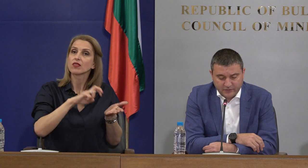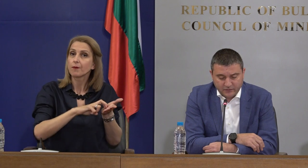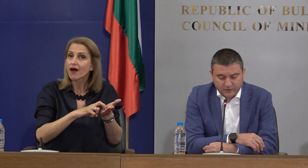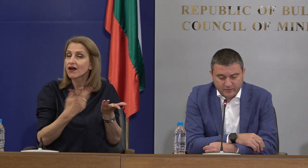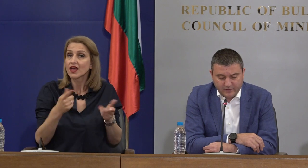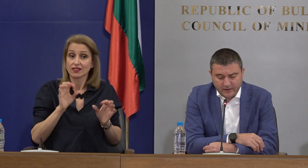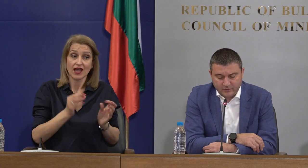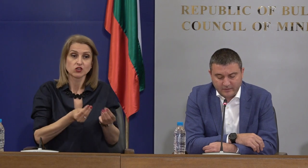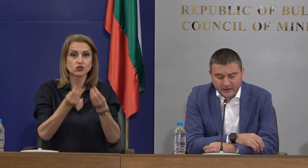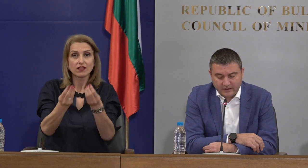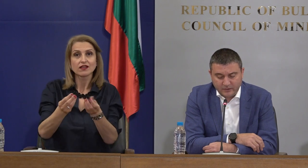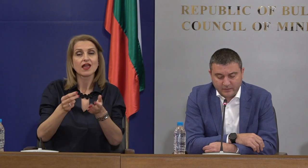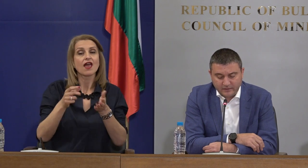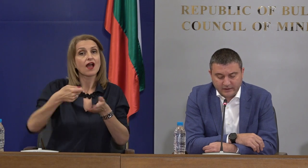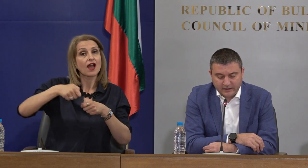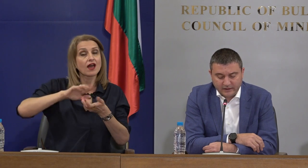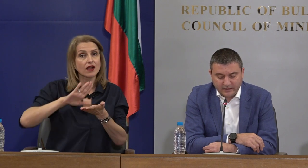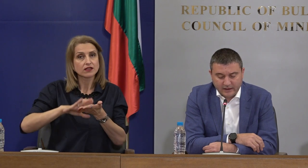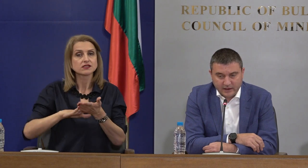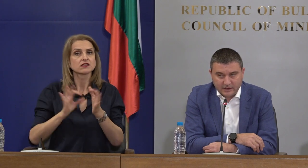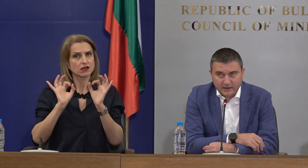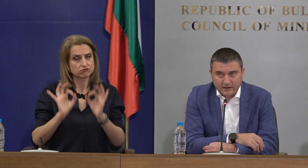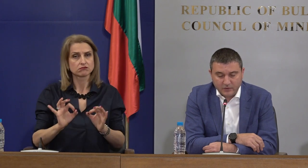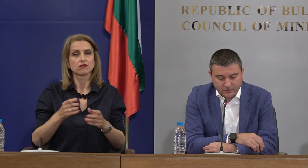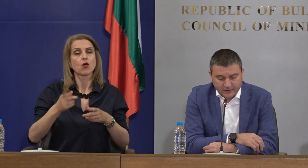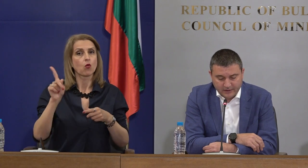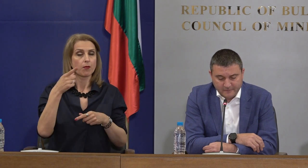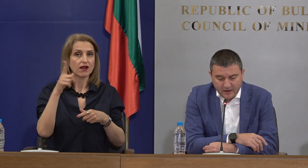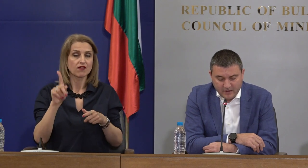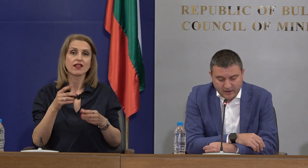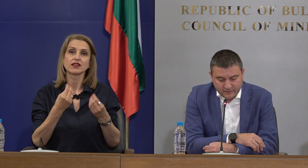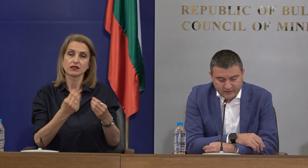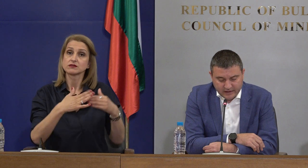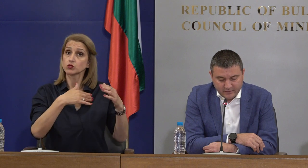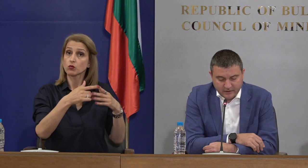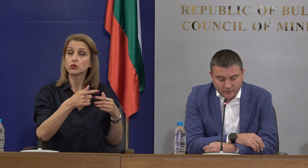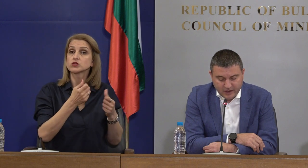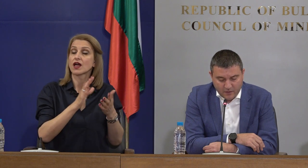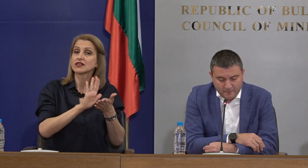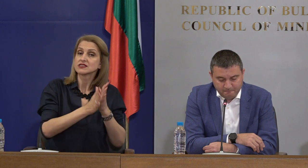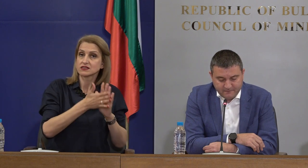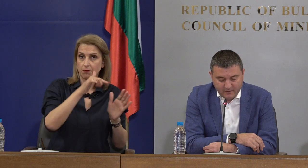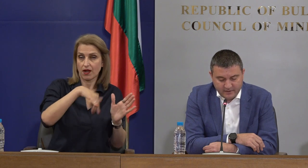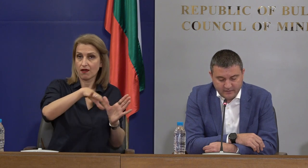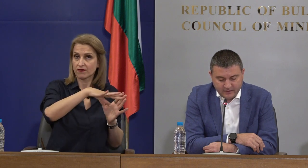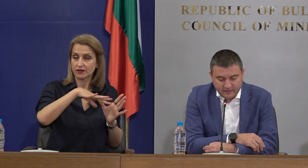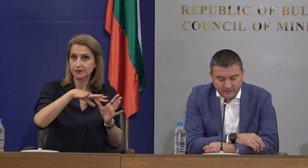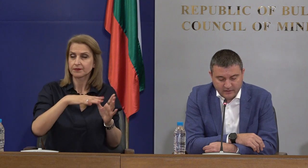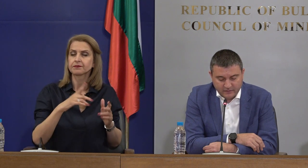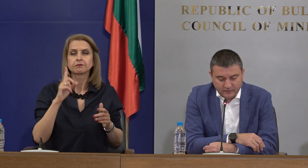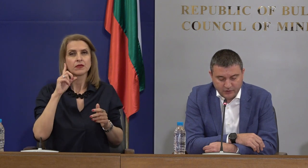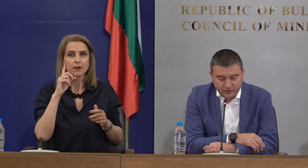увеличение качеството на управлението на банката и допълнителен гарант за стабилността на банковата система като цяло.